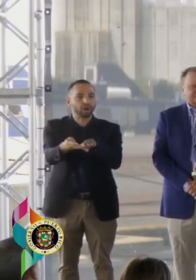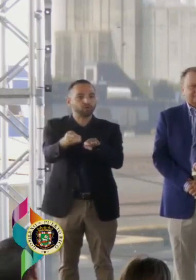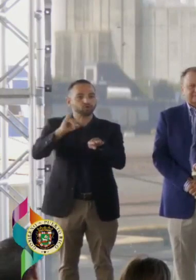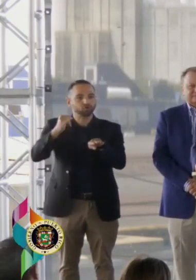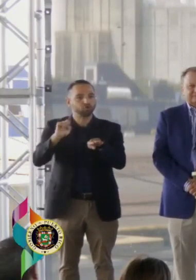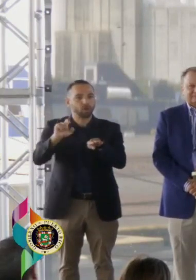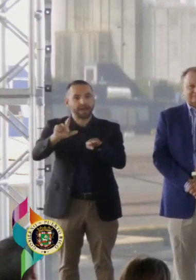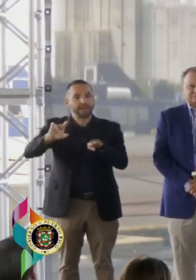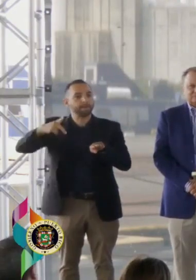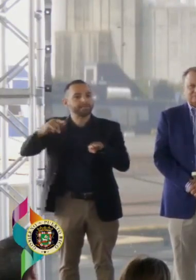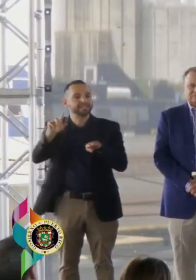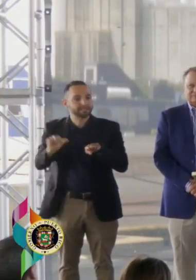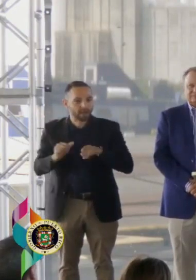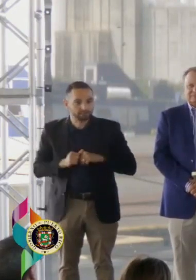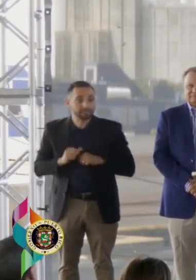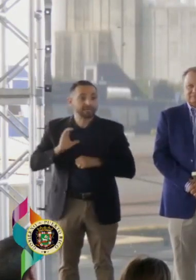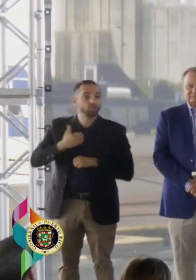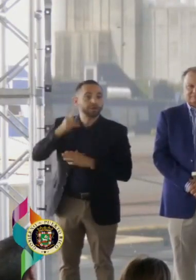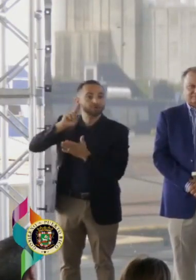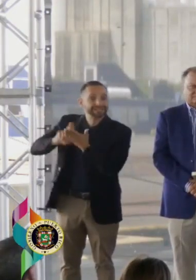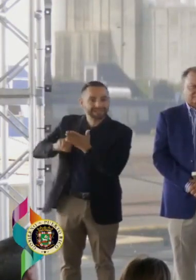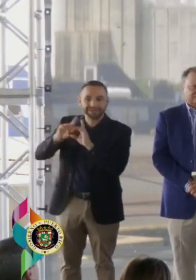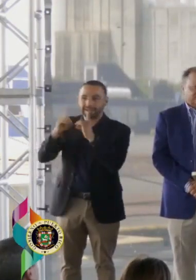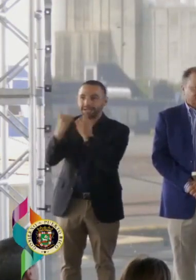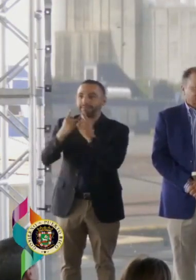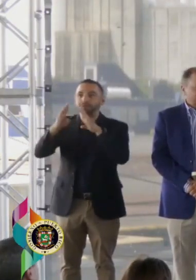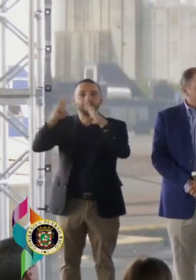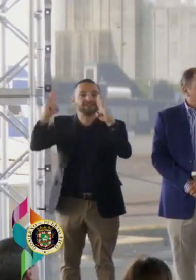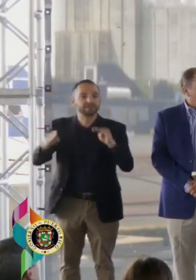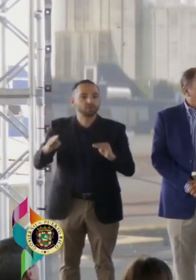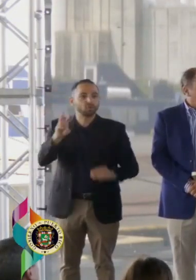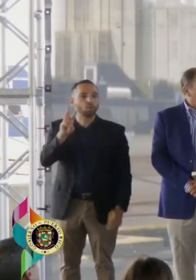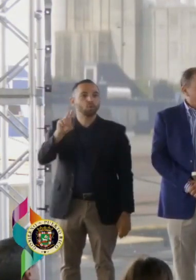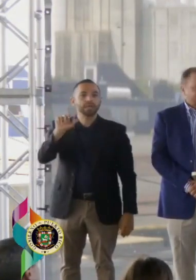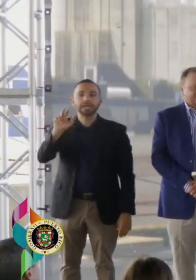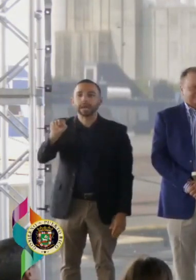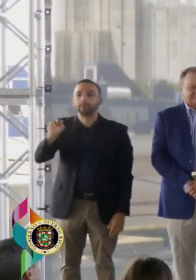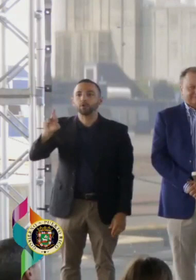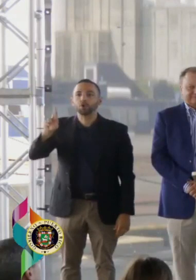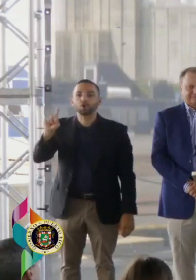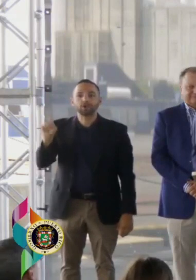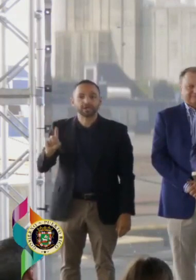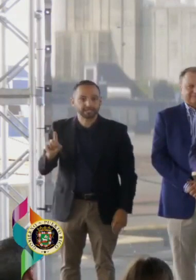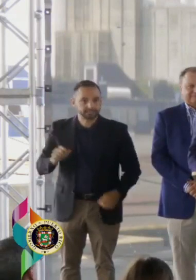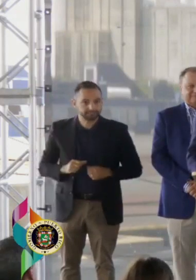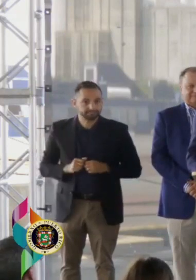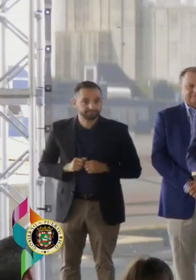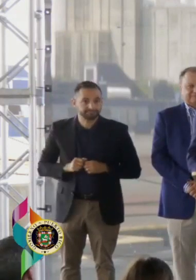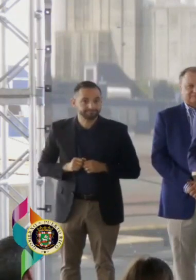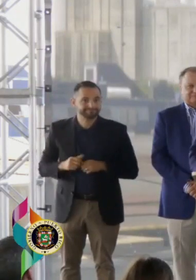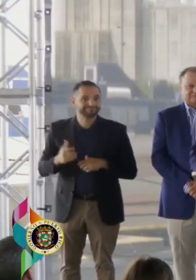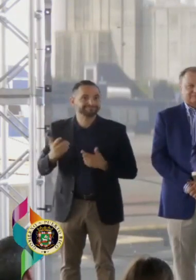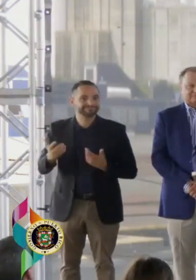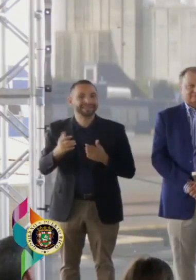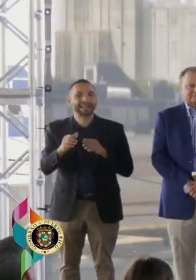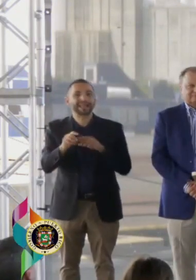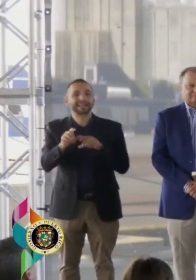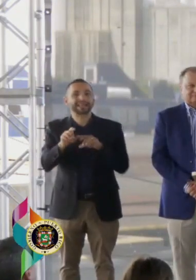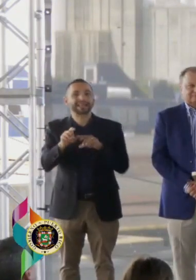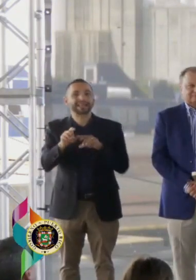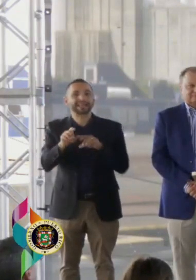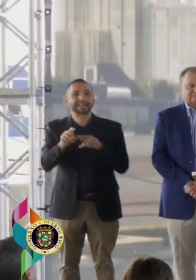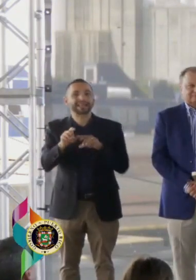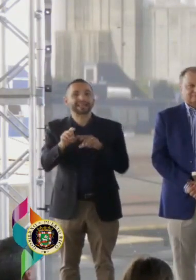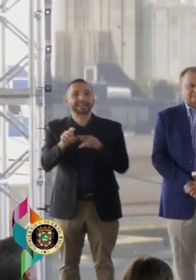pis y nuestro Secretario del departamento de la vivienda William Rodríguez destaco también la presencia